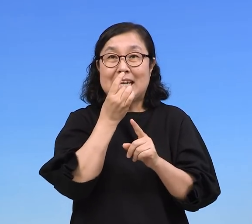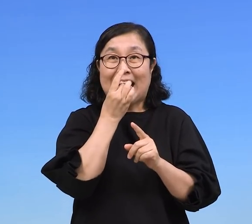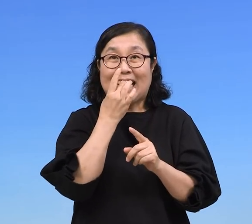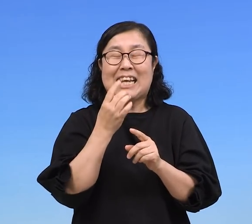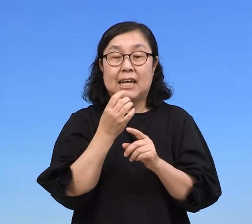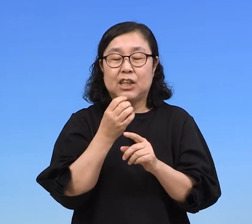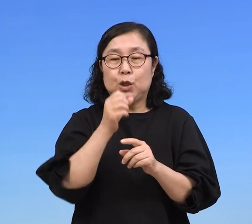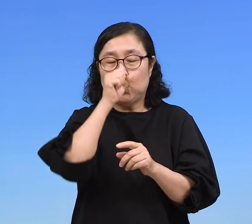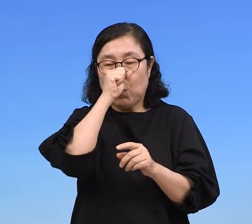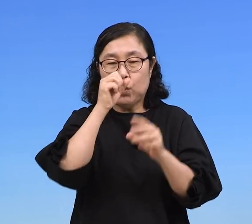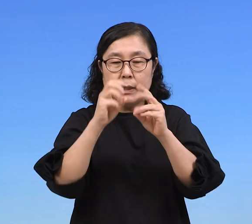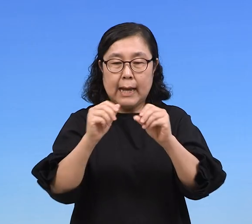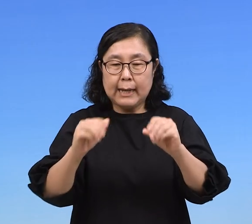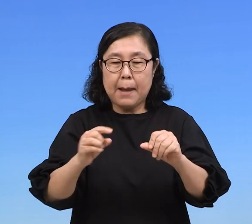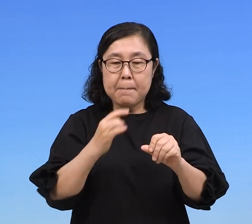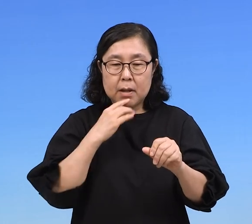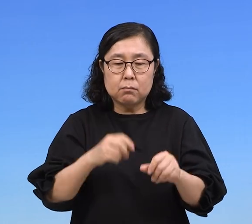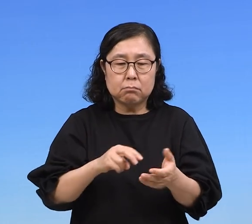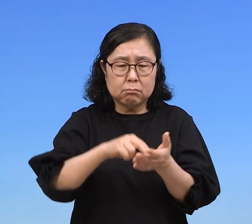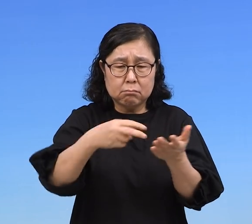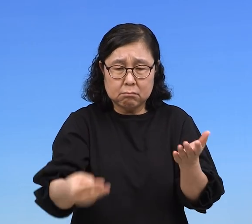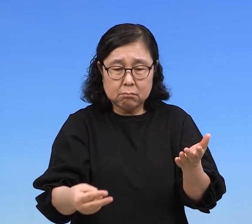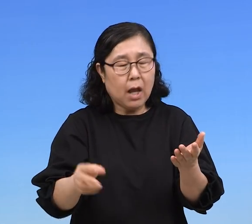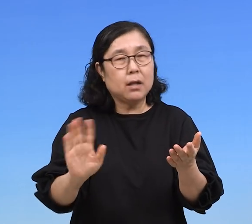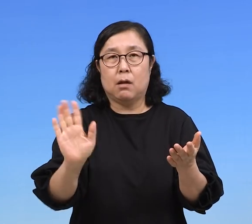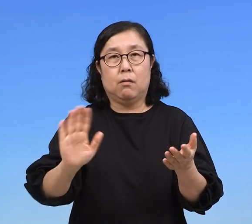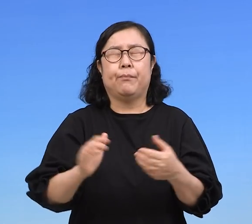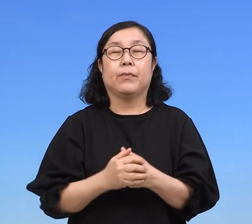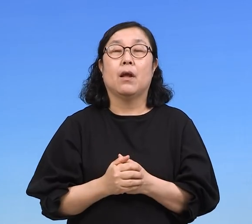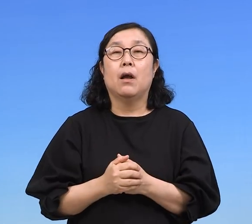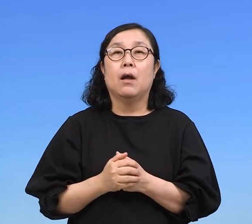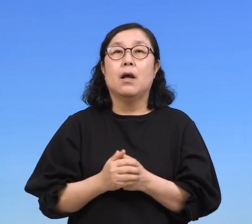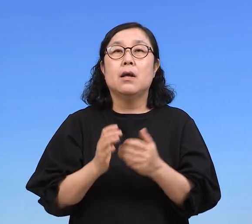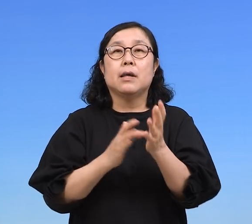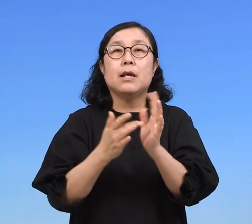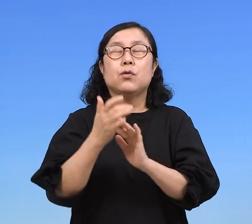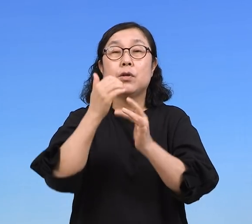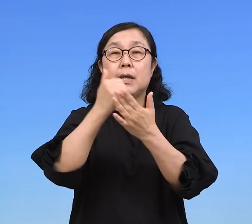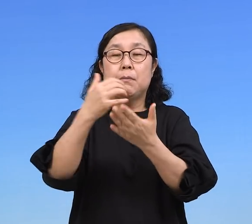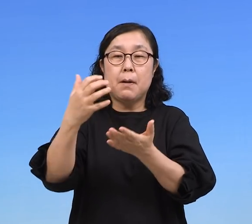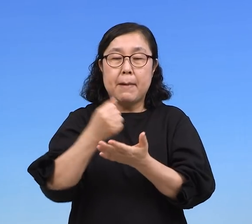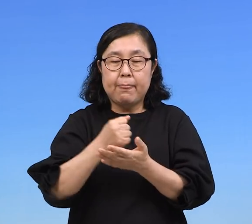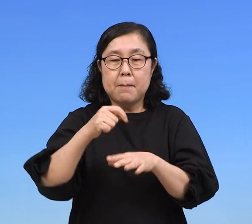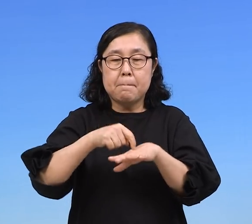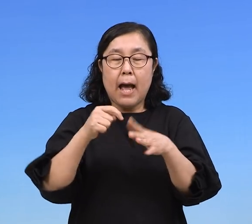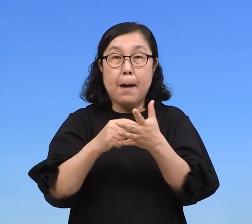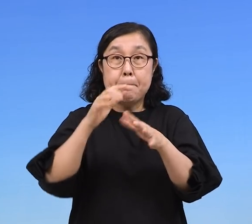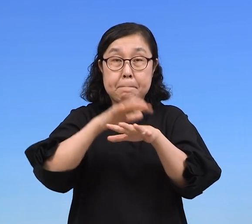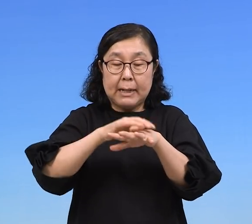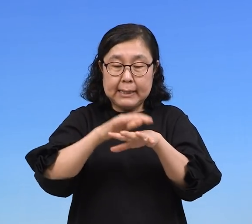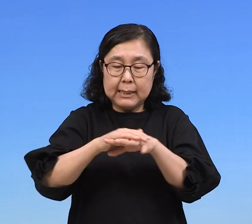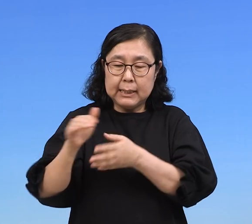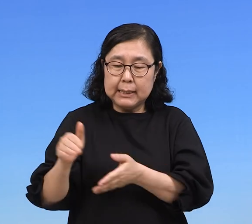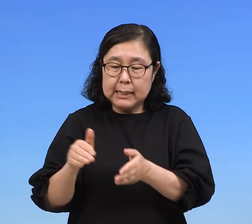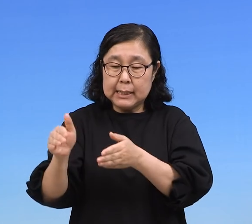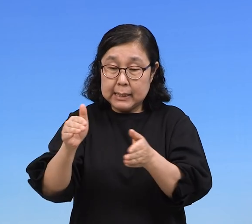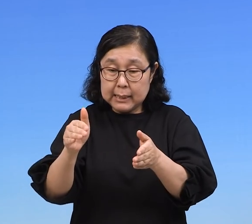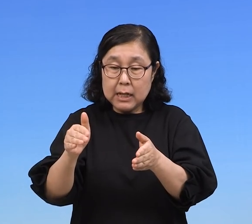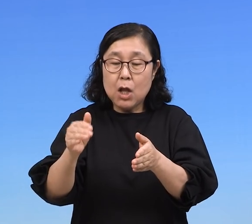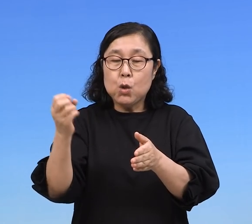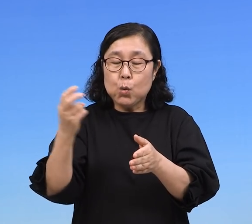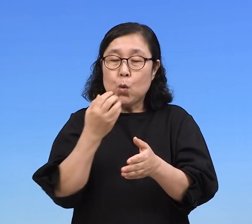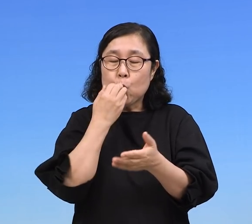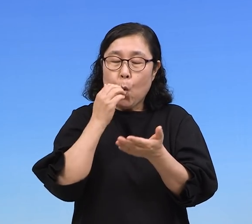좋은 땅에만 떨어지는 게 아니라는 겁니다. 그 말씀을 받는 그 사람의 마음밭이 길가